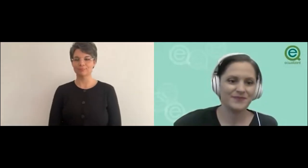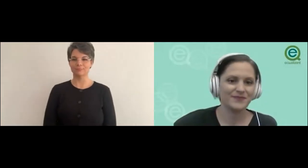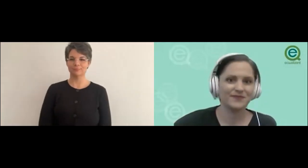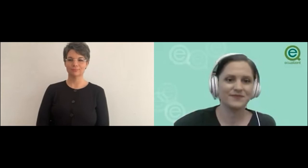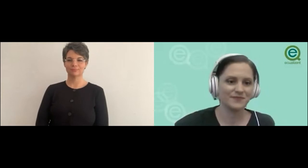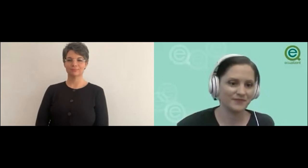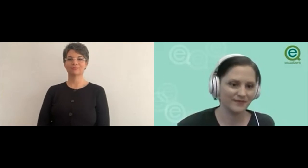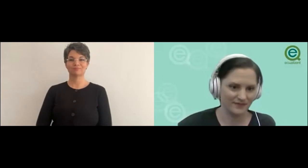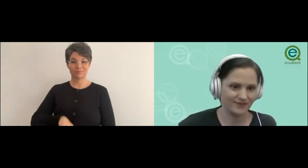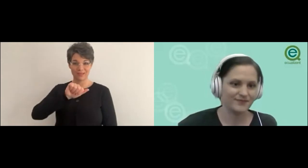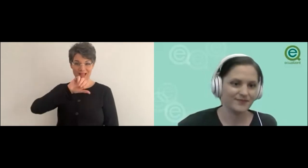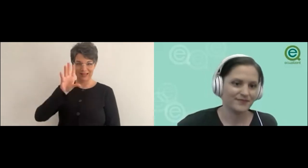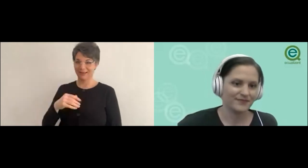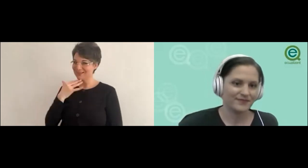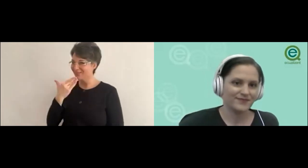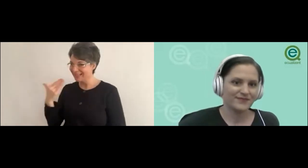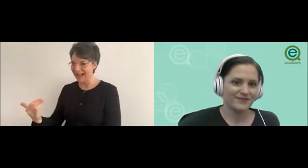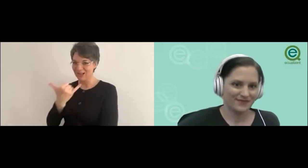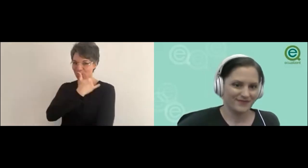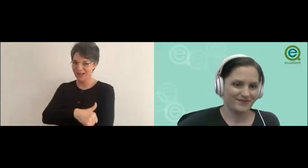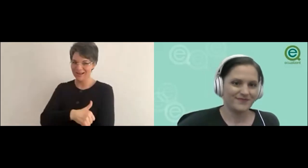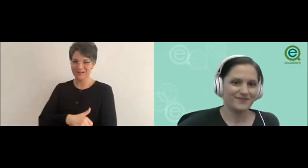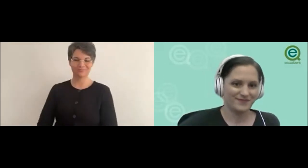Vielen Dank, Johanna.